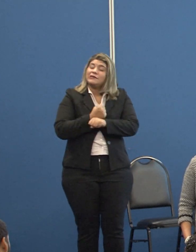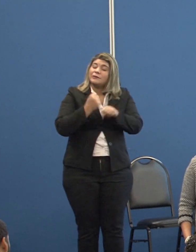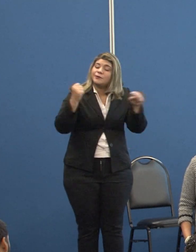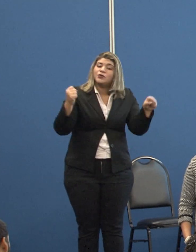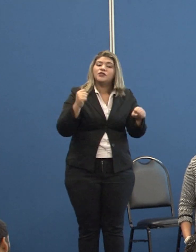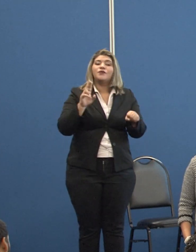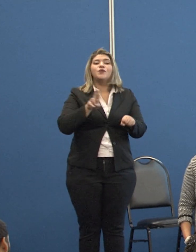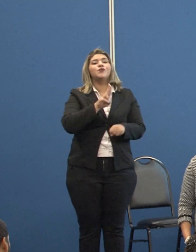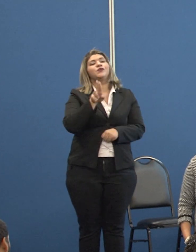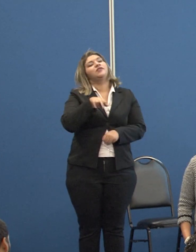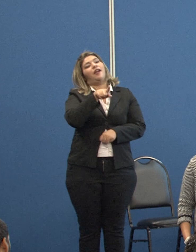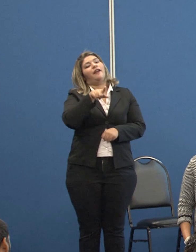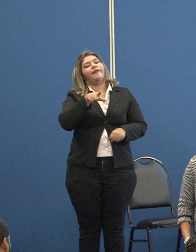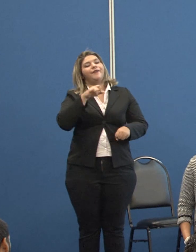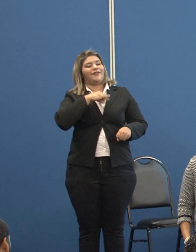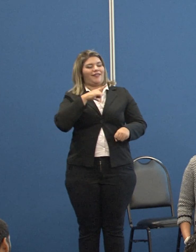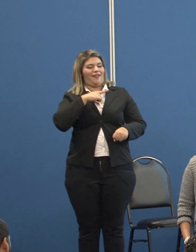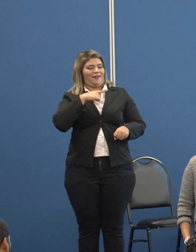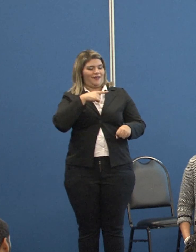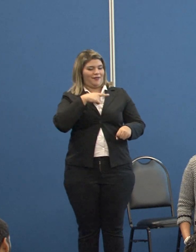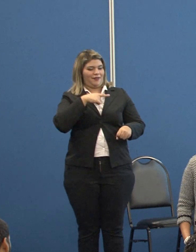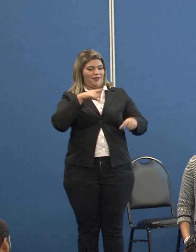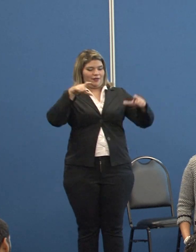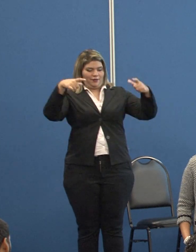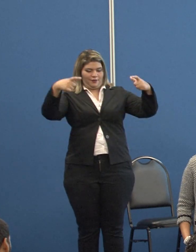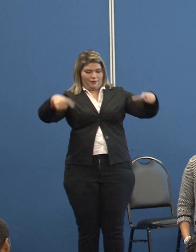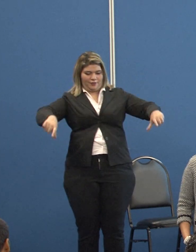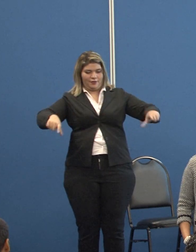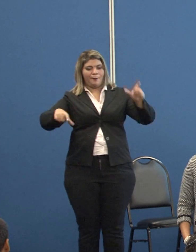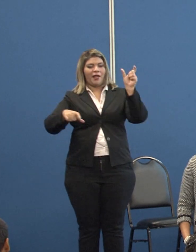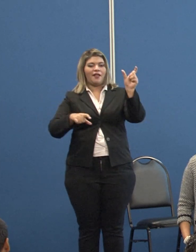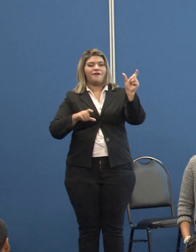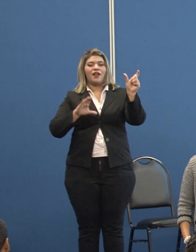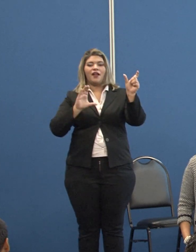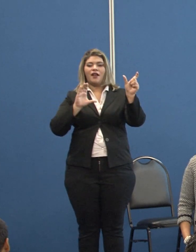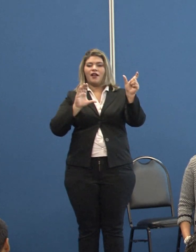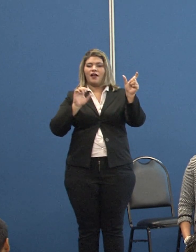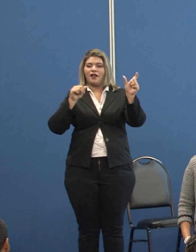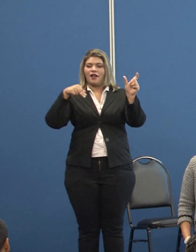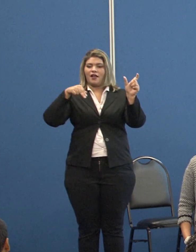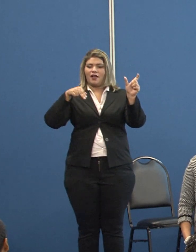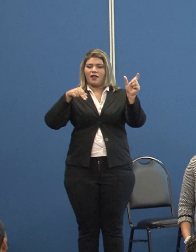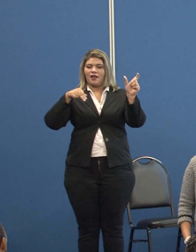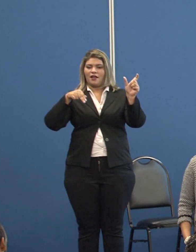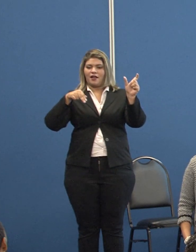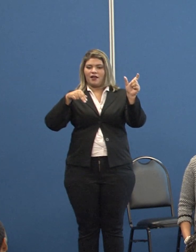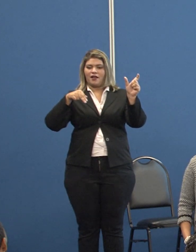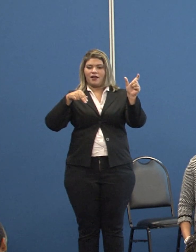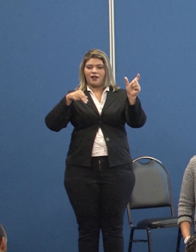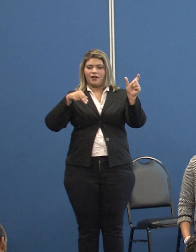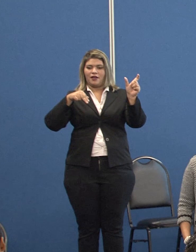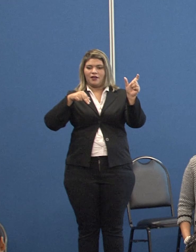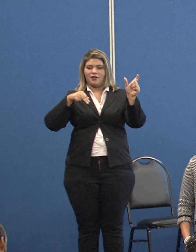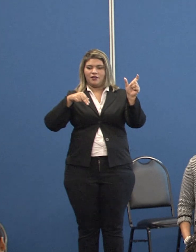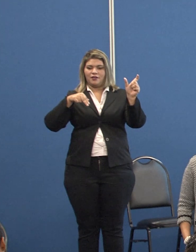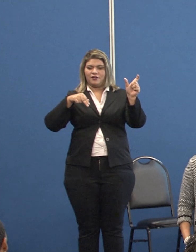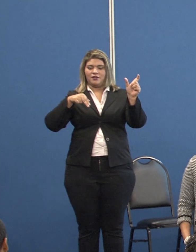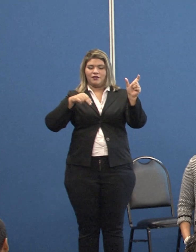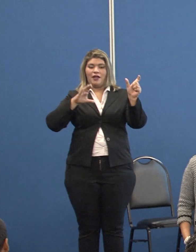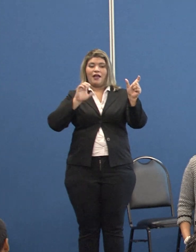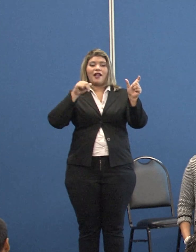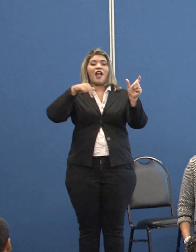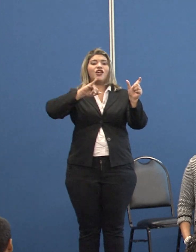quadra de esportes, em que lá aparece cancha de esportes. Que palavra é essa, né? Que deve